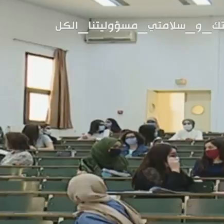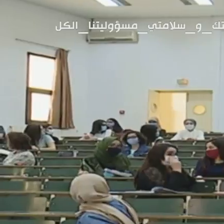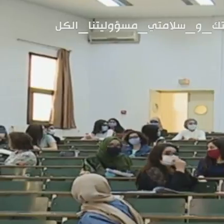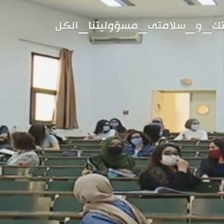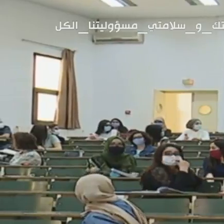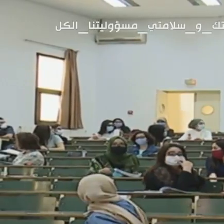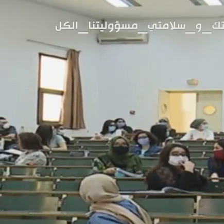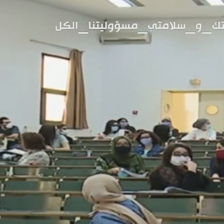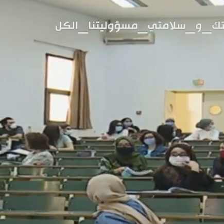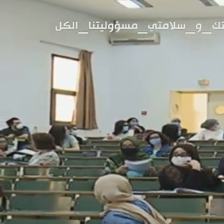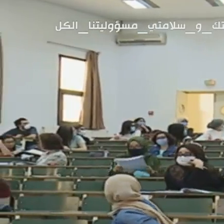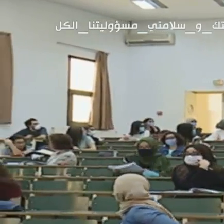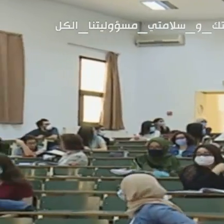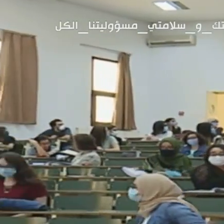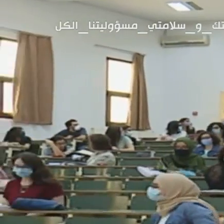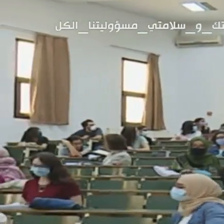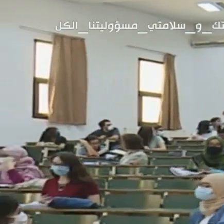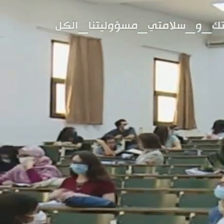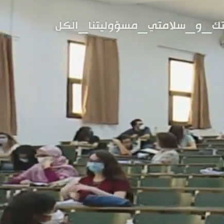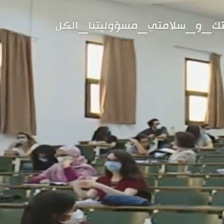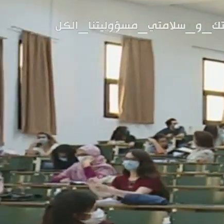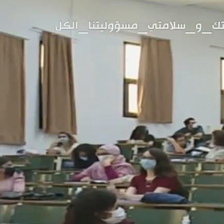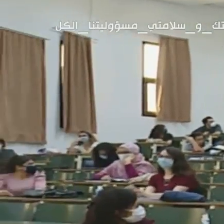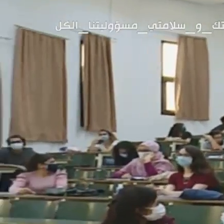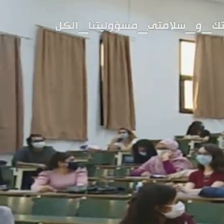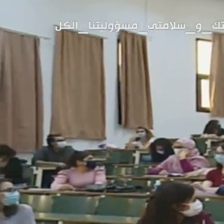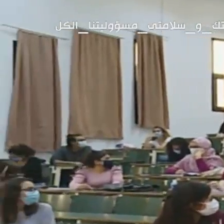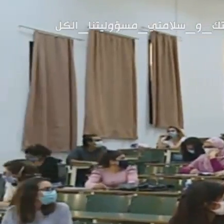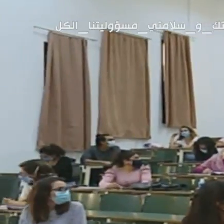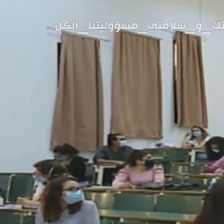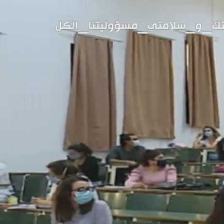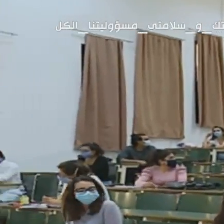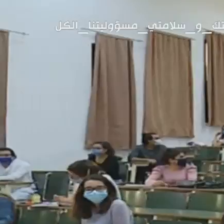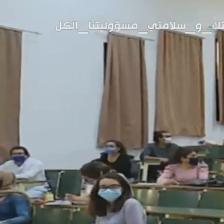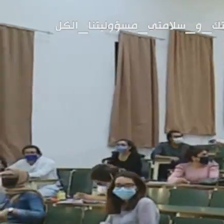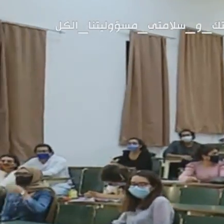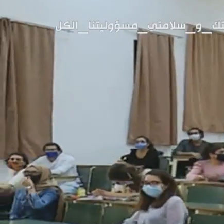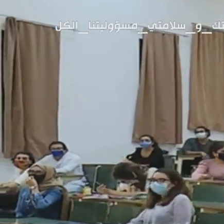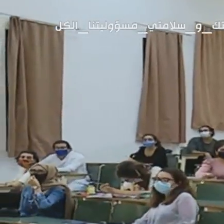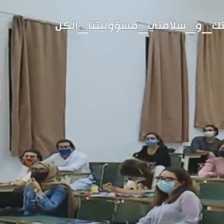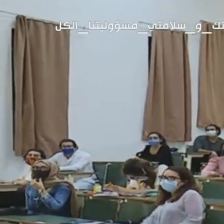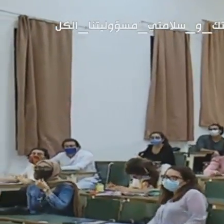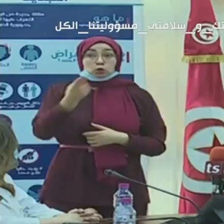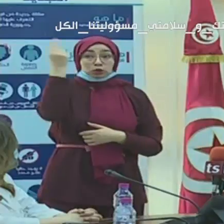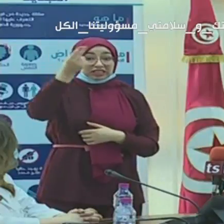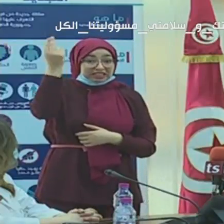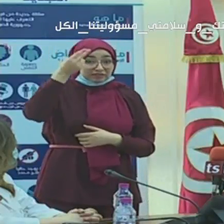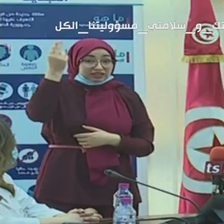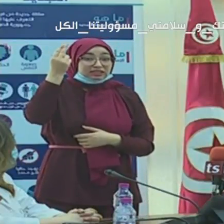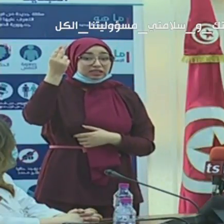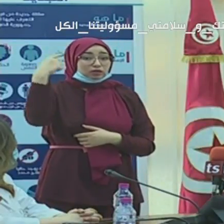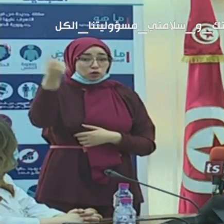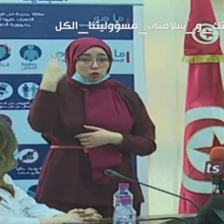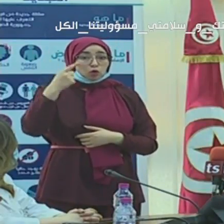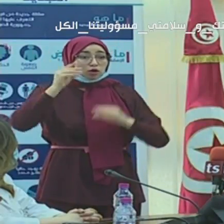من أساتذة وطلبة إلى إجراء 1700 تحليل سريع لتقصي فيروس كورونا. الطلبة